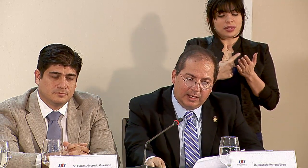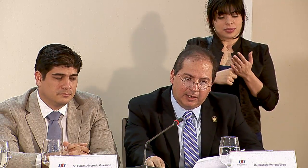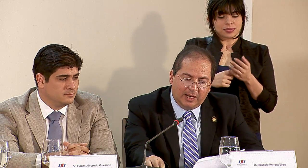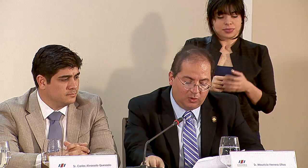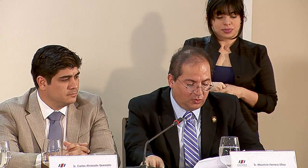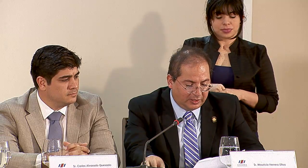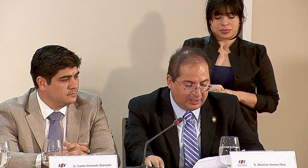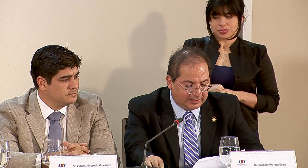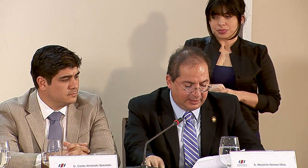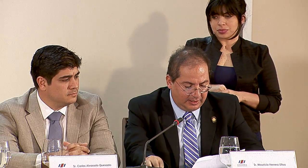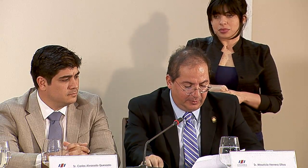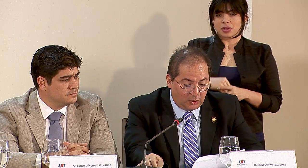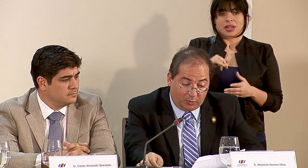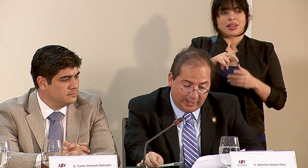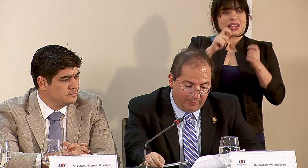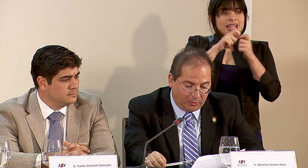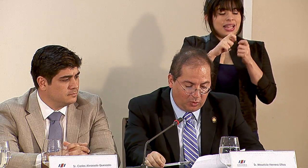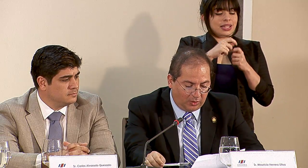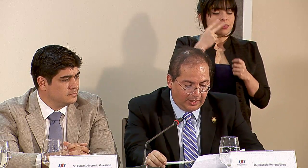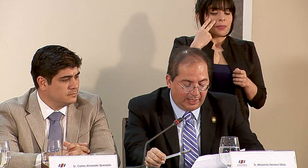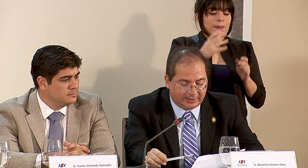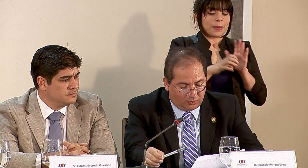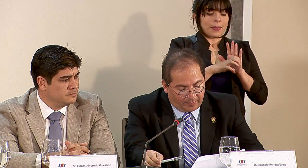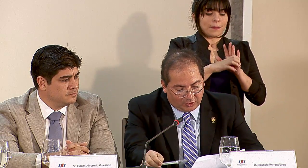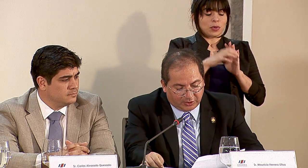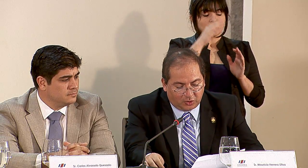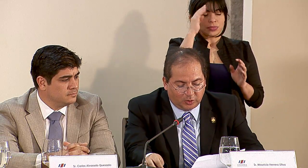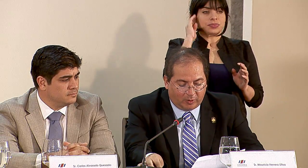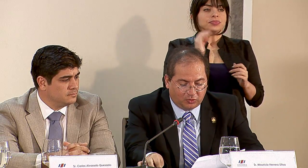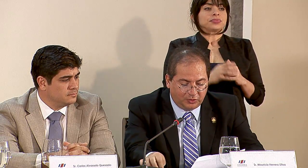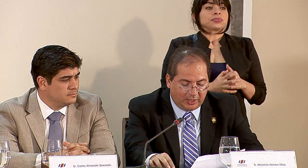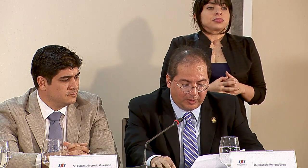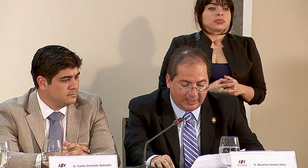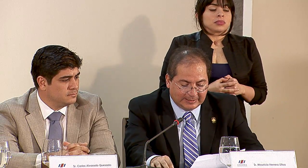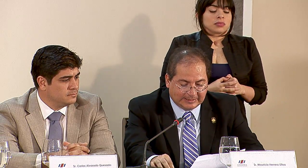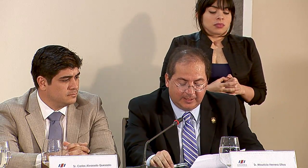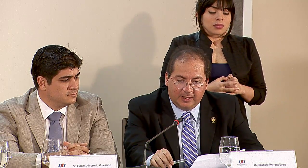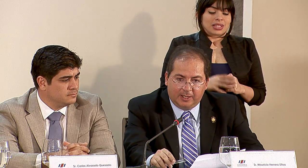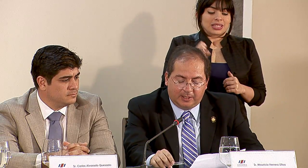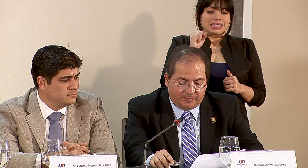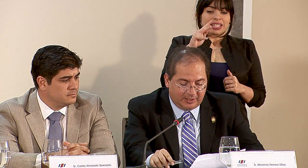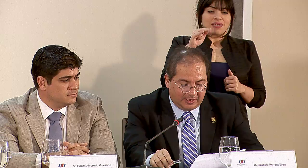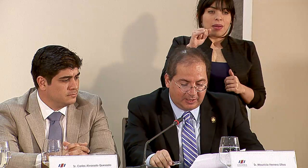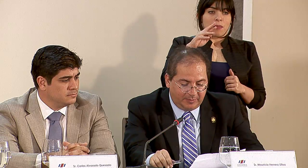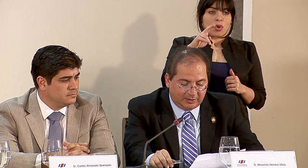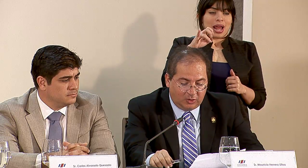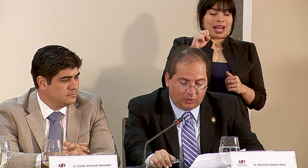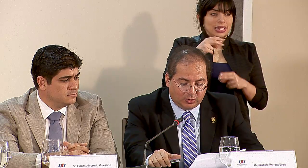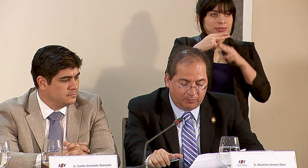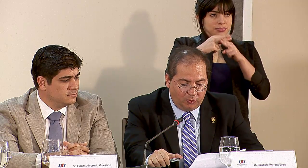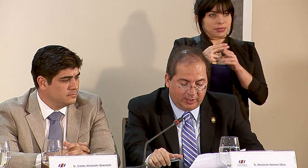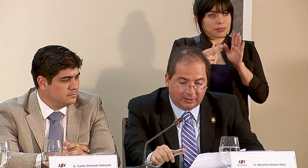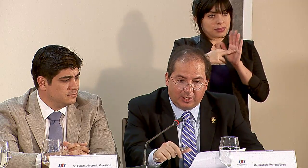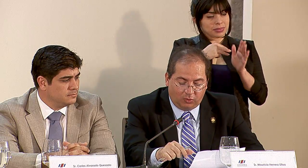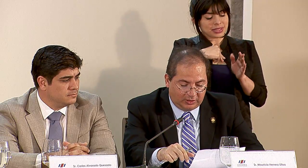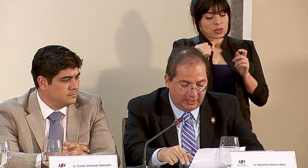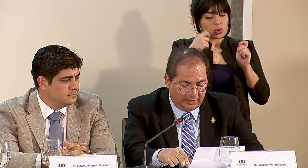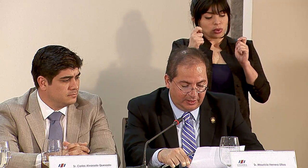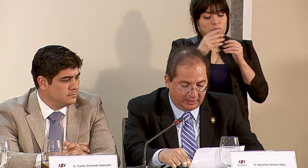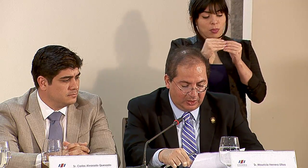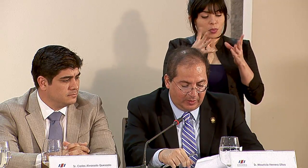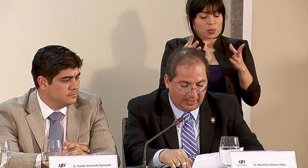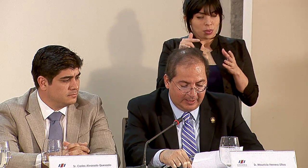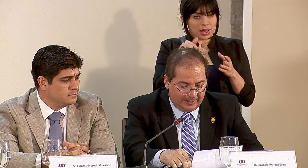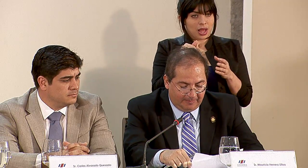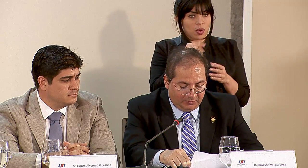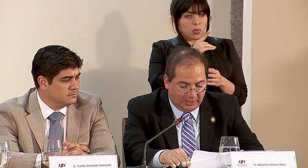no, hay algunos detalles que se vieron. Por ejemplo, la aseguramentó el señor Luis Pablo Zúñiga Morales, representante del Ministerio de Educación Pública ante la Junta